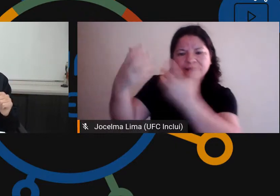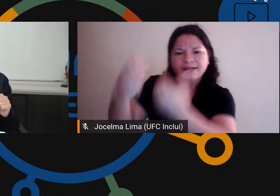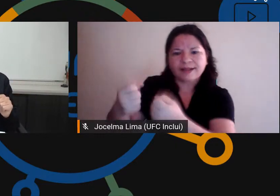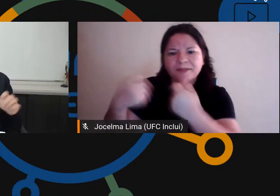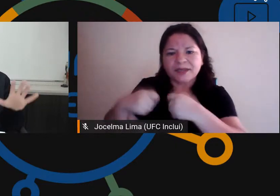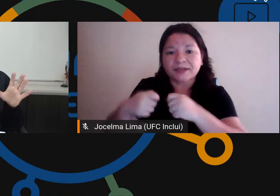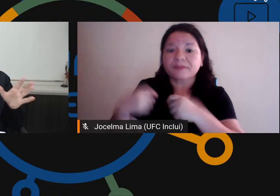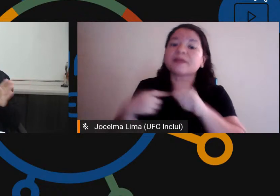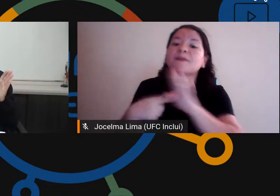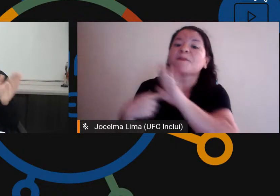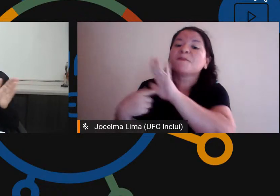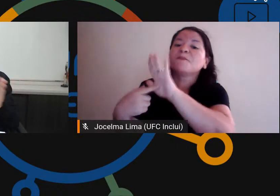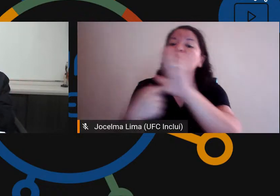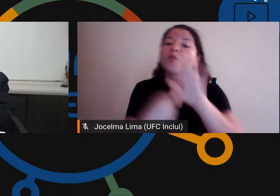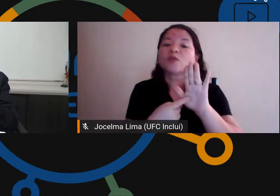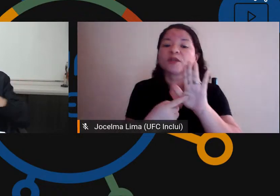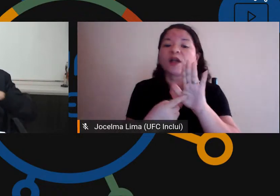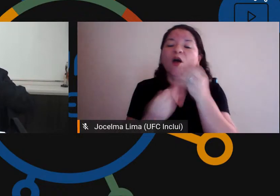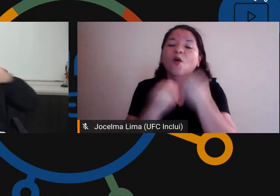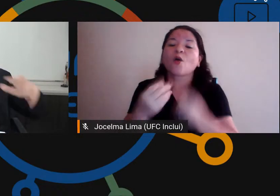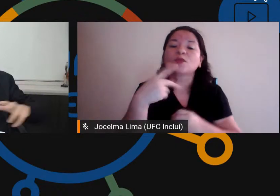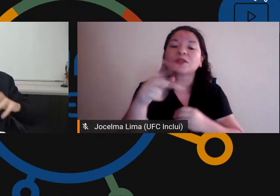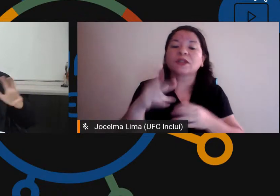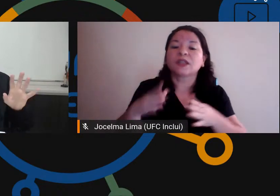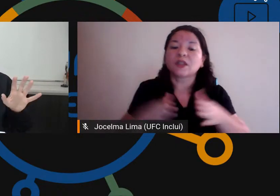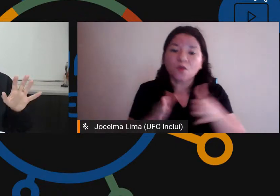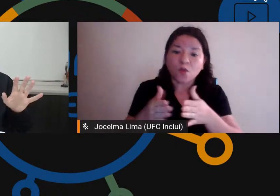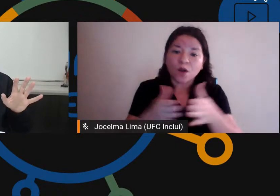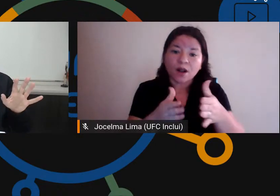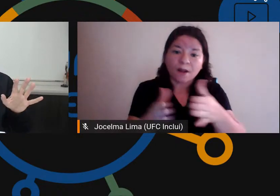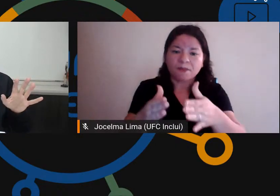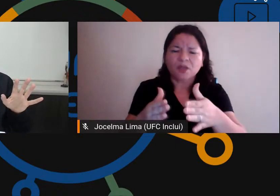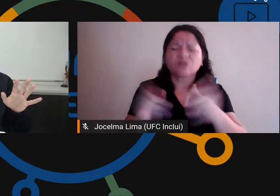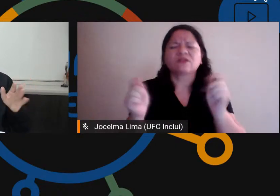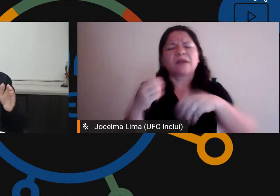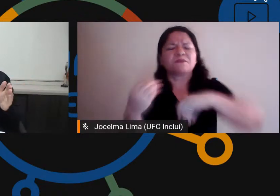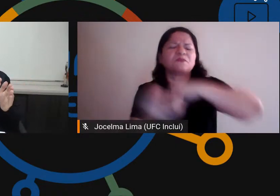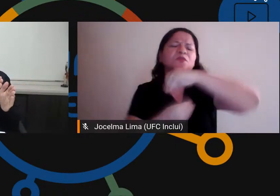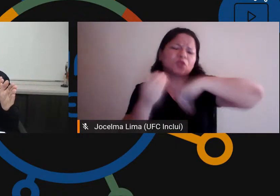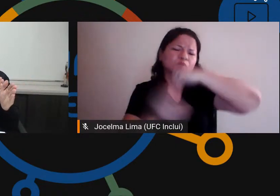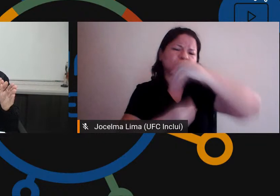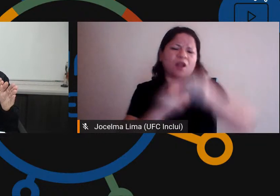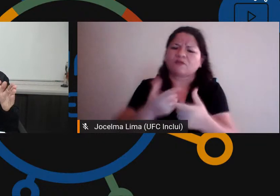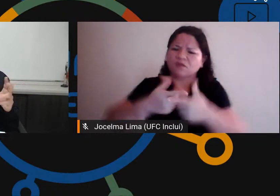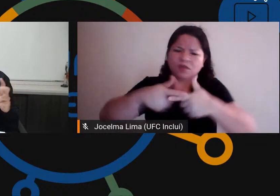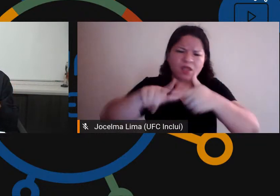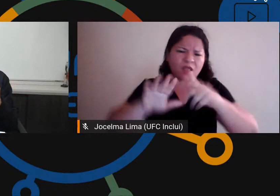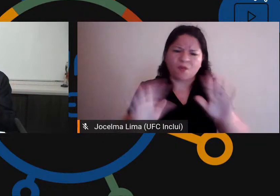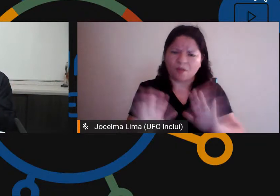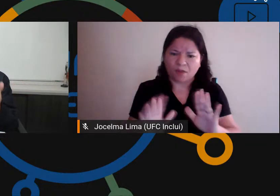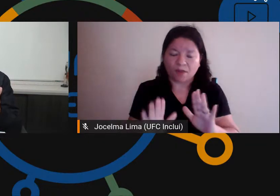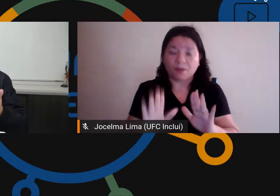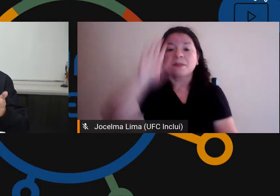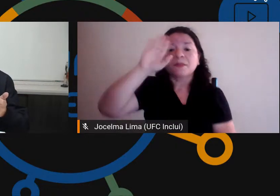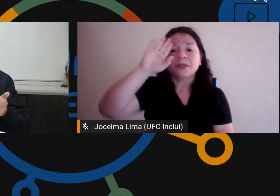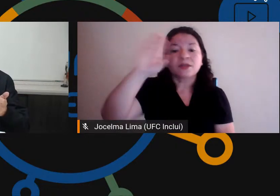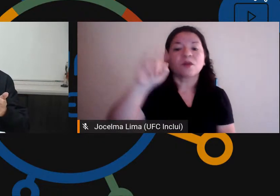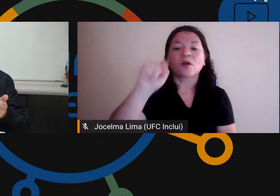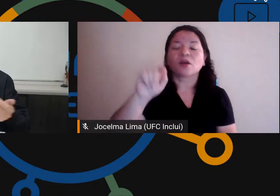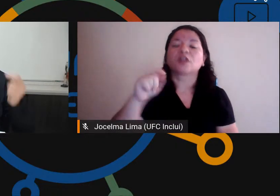discussão. Mas seu texto não precisa ser dividido em partes, ele pode ser tudo misturado, não tem problema. Tá? O fato é que você precisa